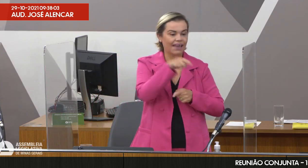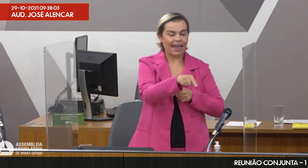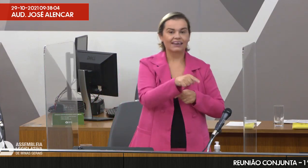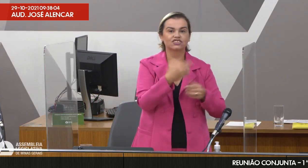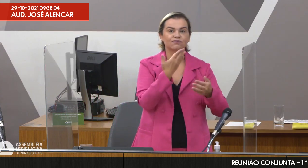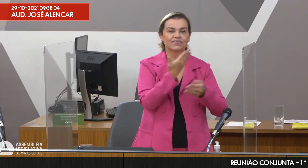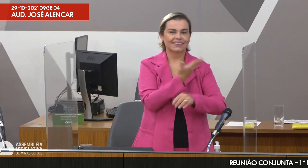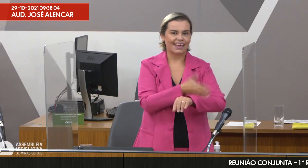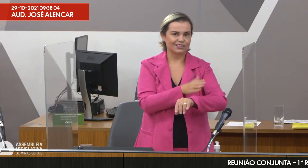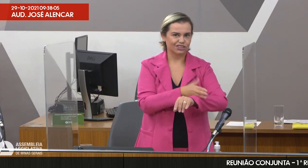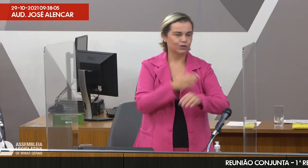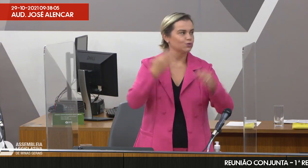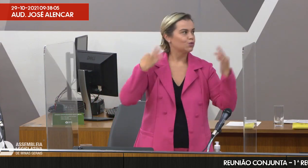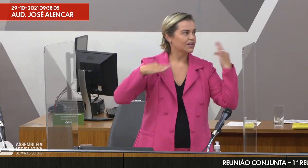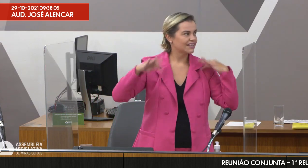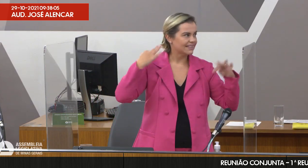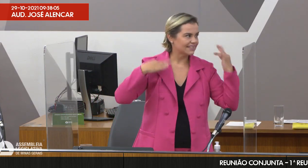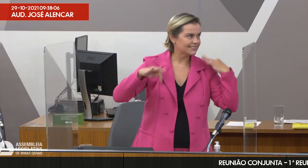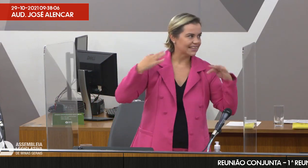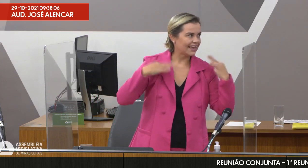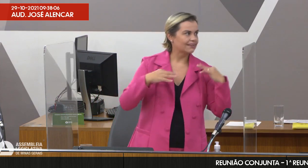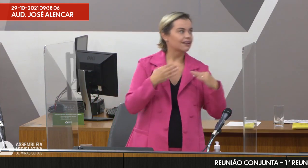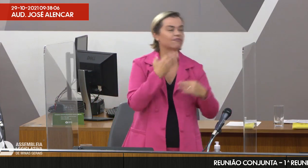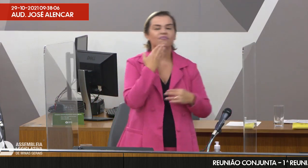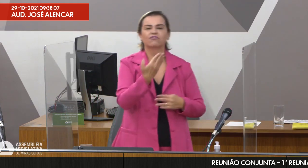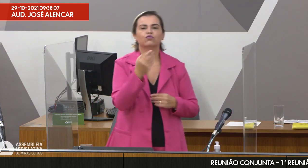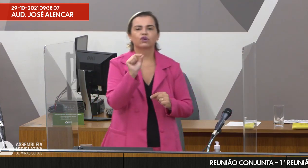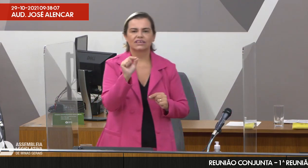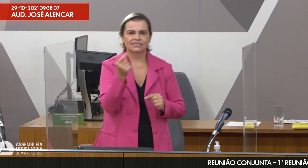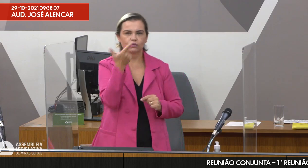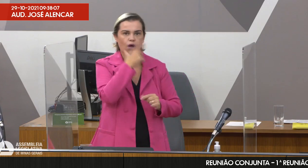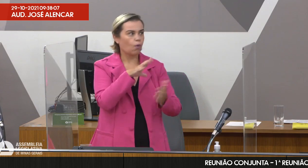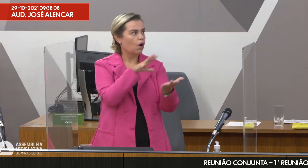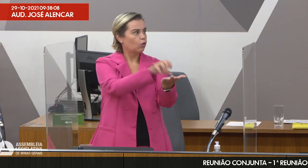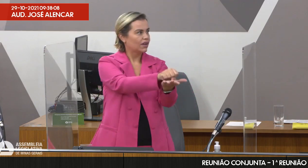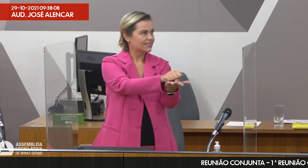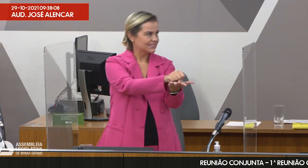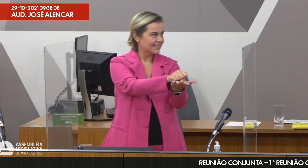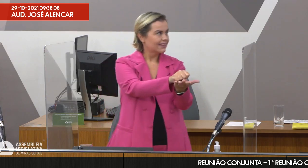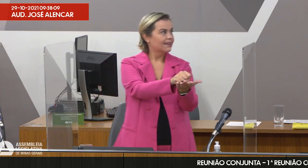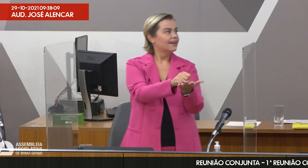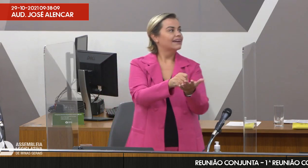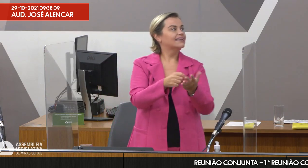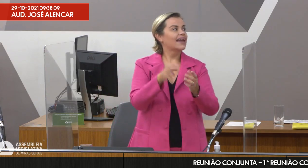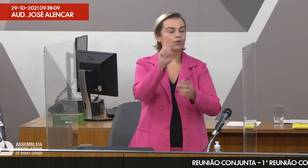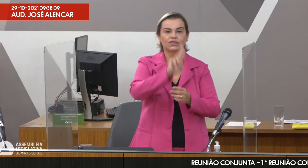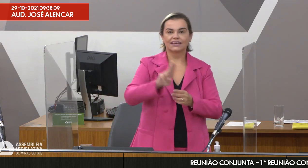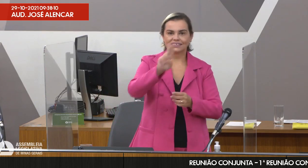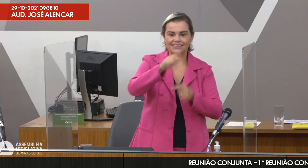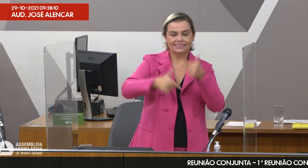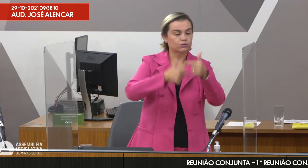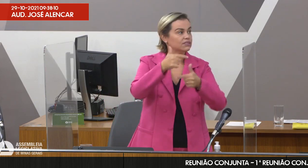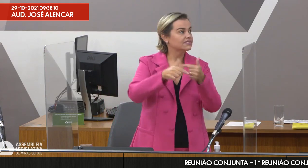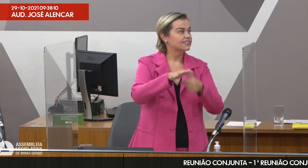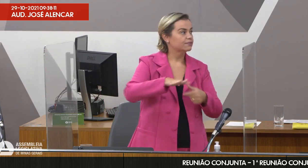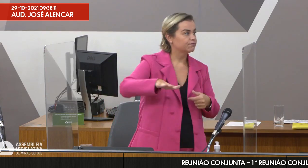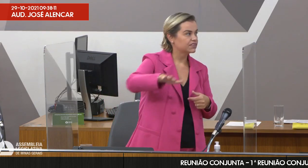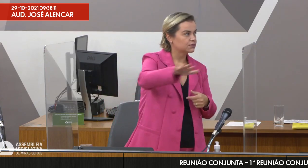reduzida a atividades turísticas, favorecendo o alcance e a utilização de